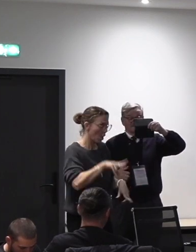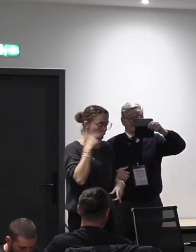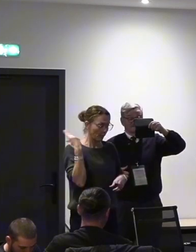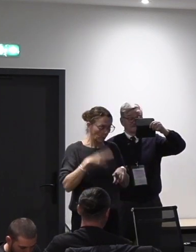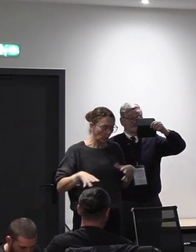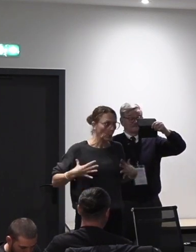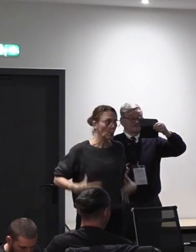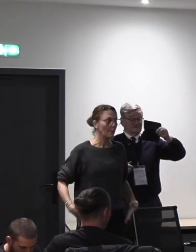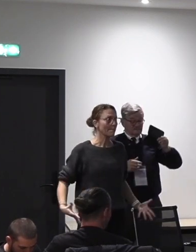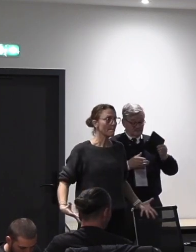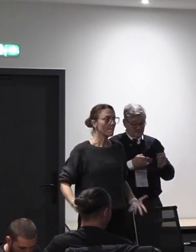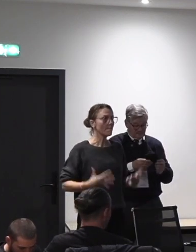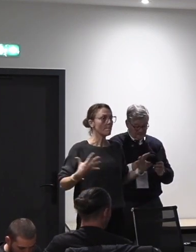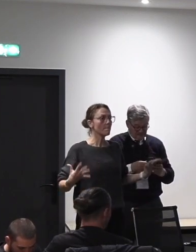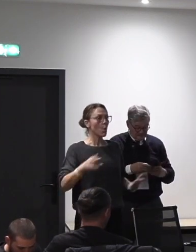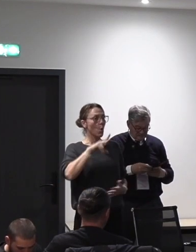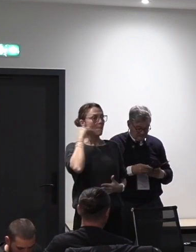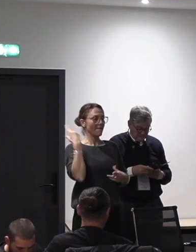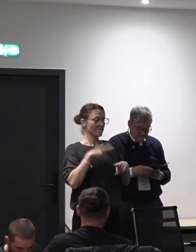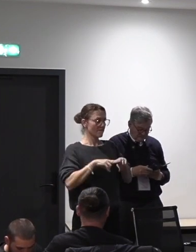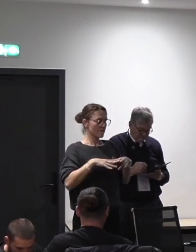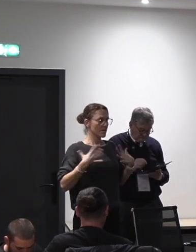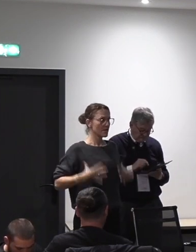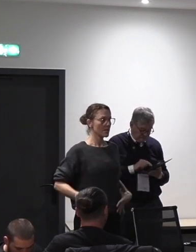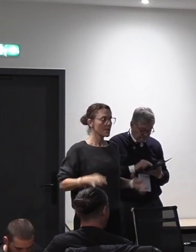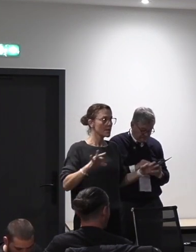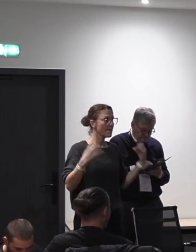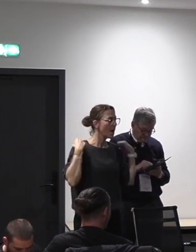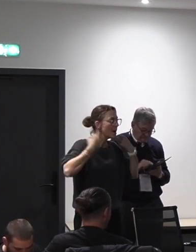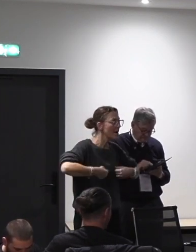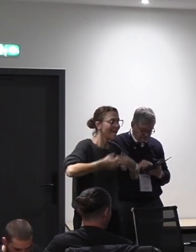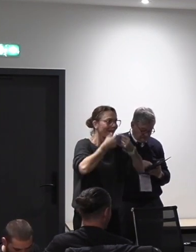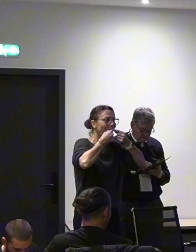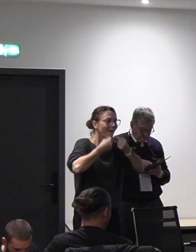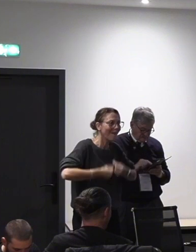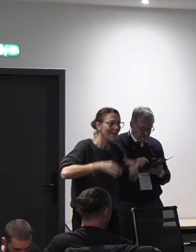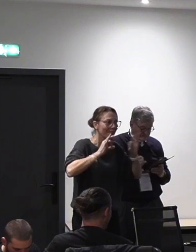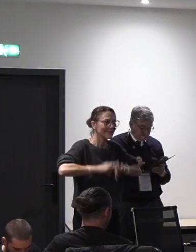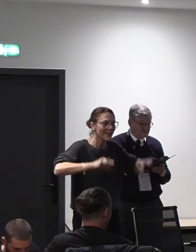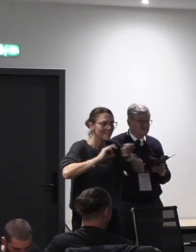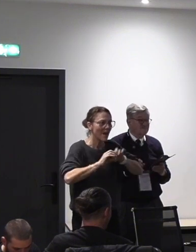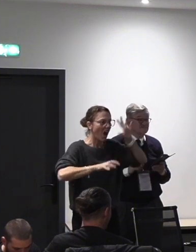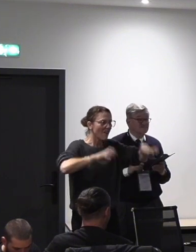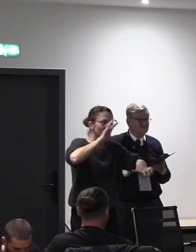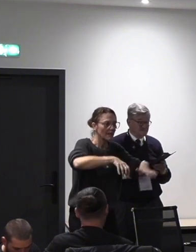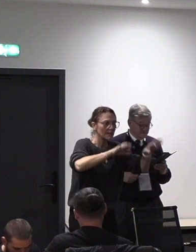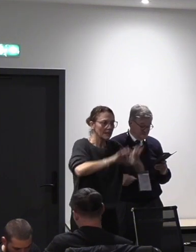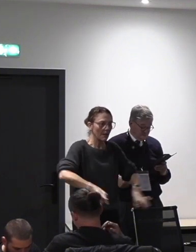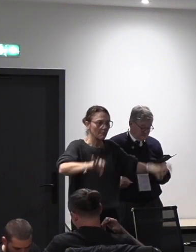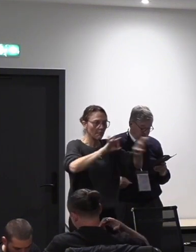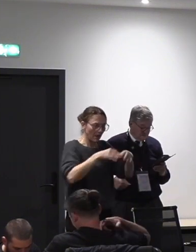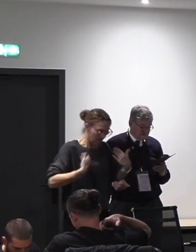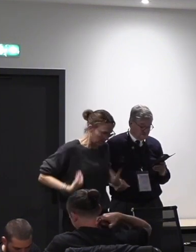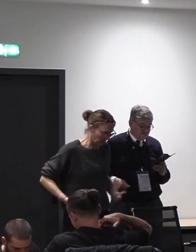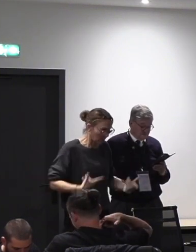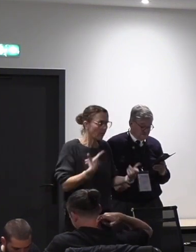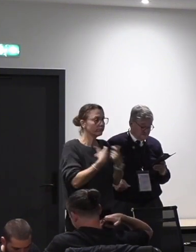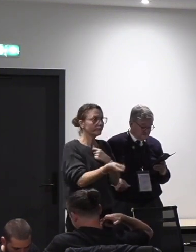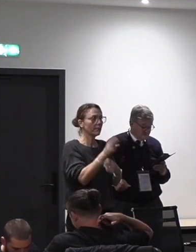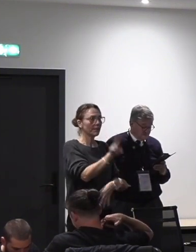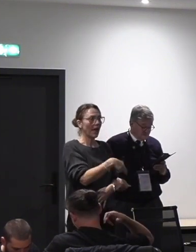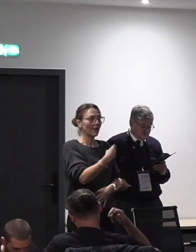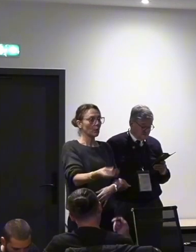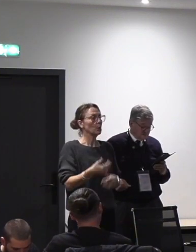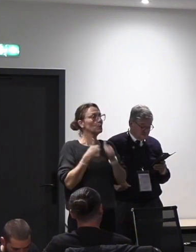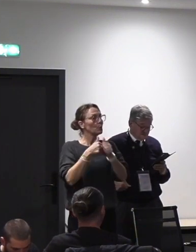nu, l'être humain, il n'a pas de fourrure, il n'a pas de croc, il n'a rien, il doit se débrouiller dans la nature, il n'est absolument pas adapté d'après ce